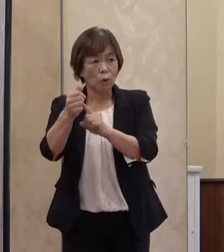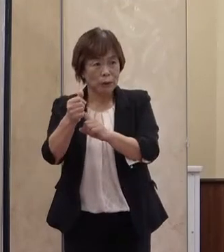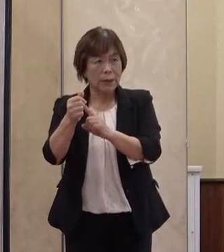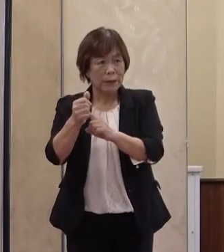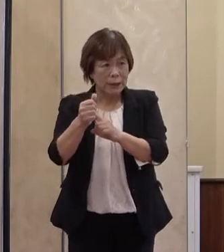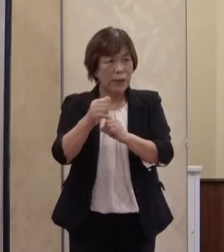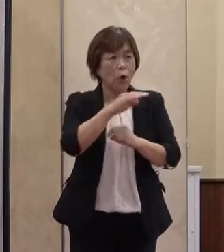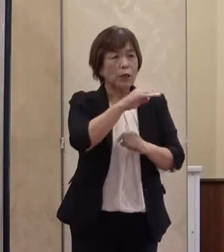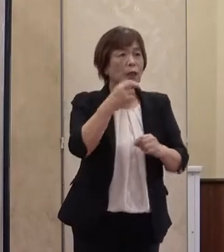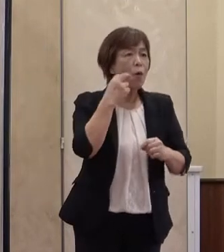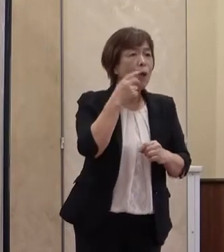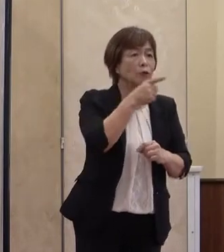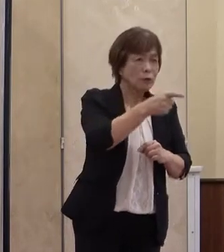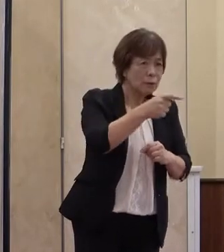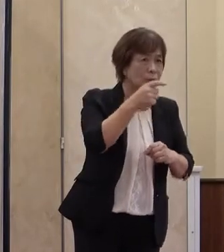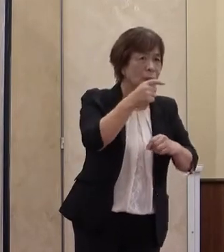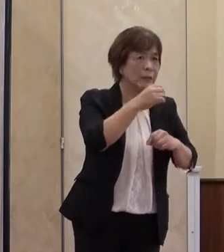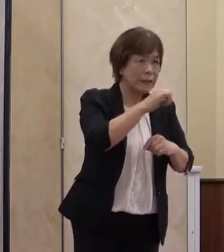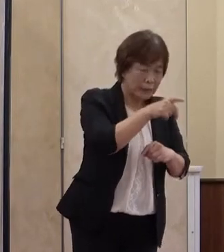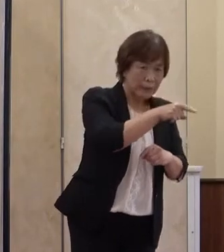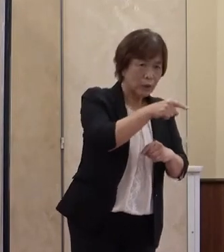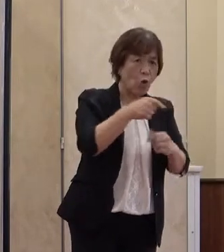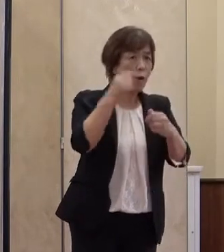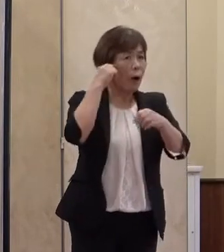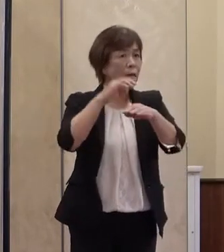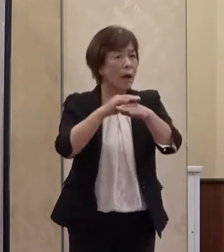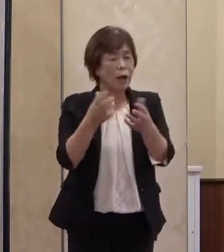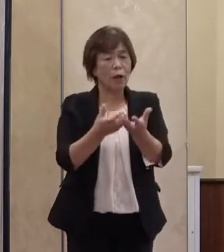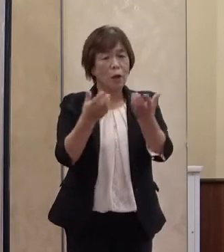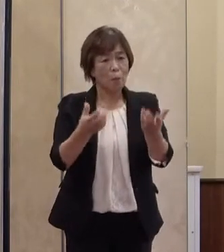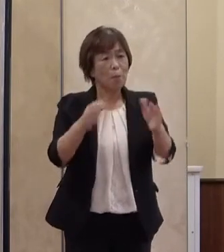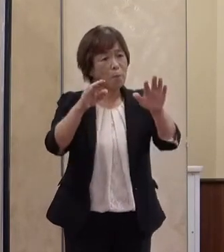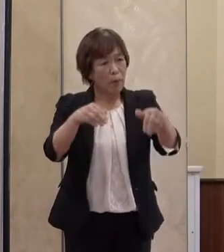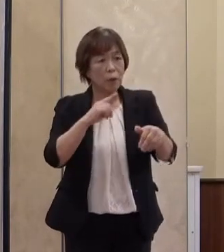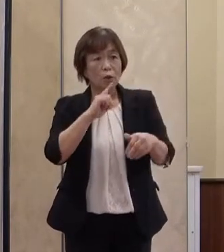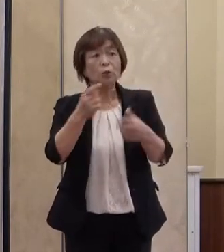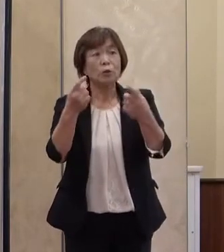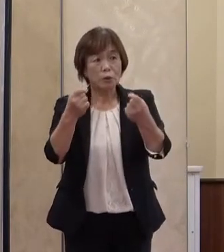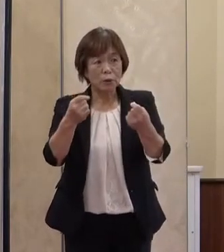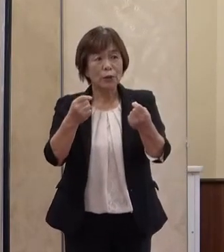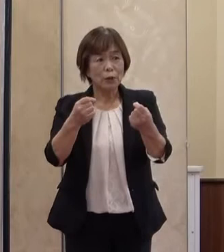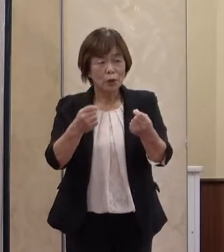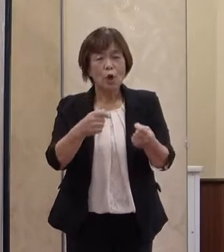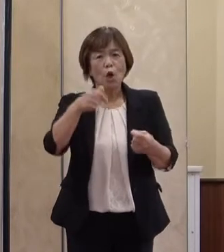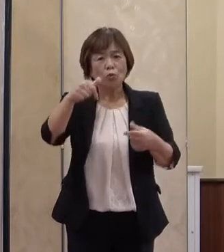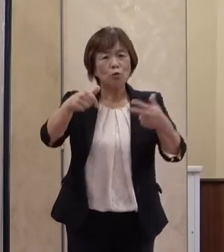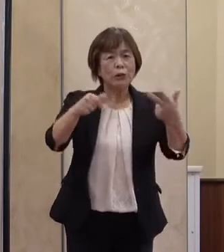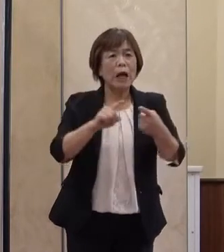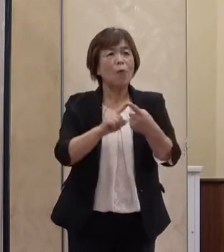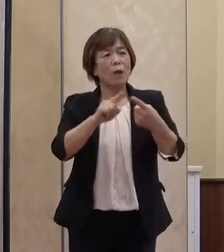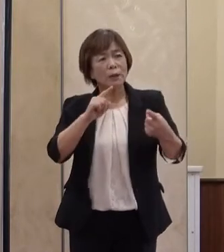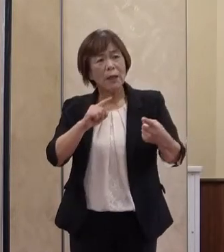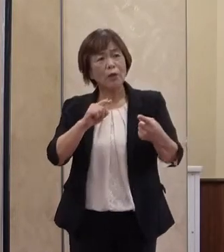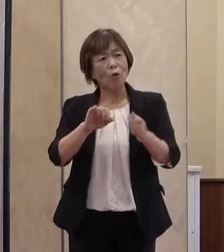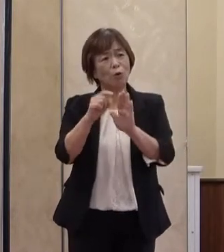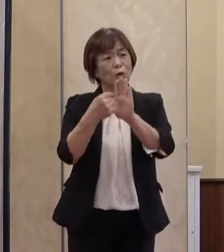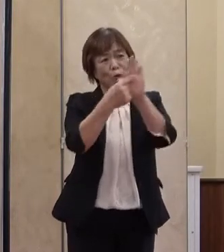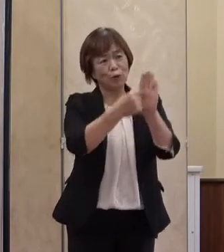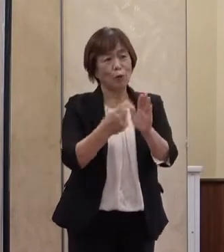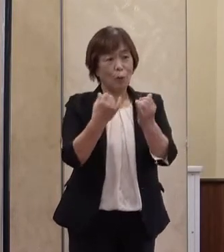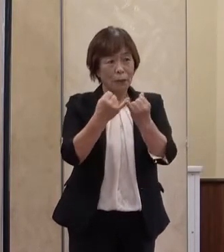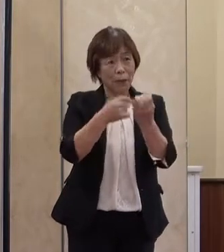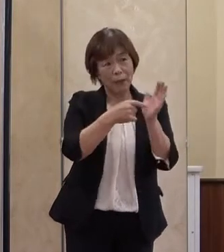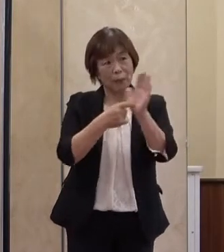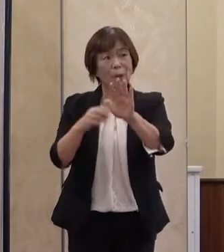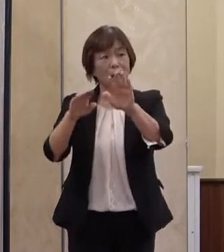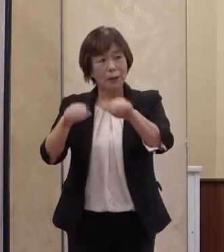校に対する考え方が割れましたというようなお話、不幸せの象徴の一つとして、例示されていると思います。で、今、基礎自治体が休